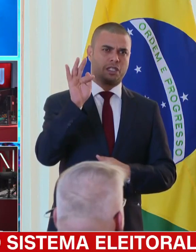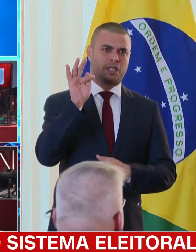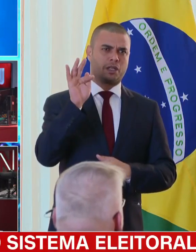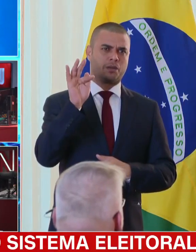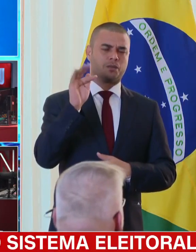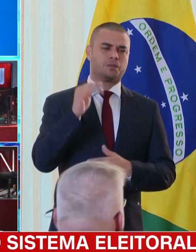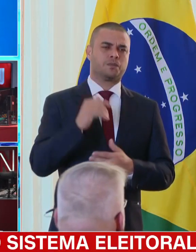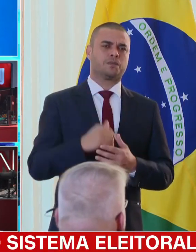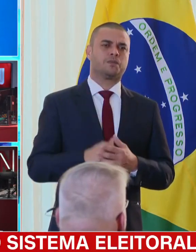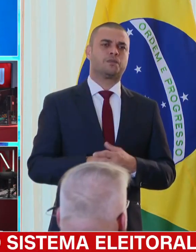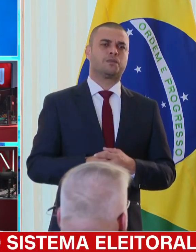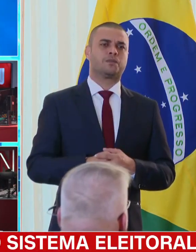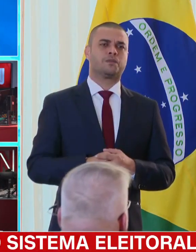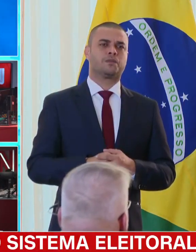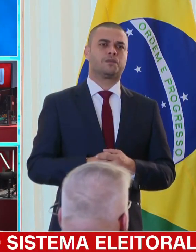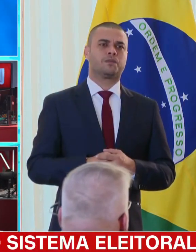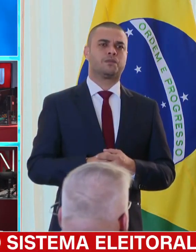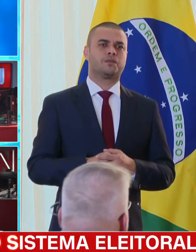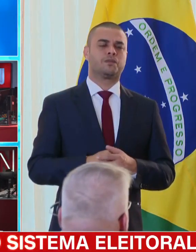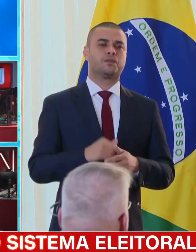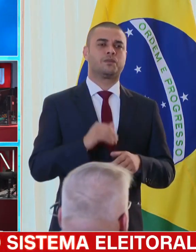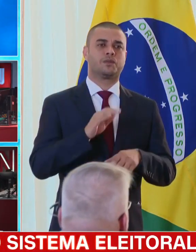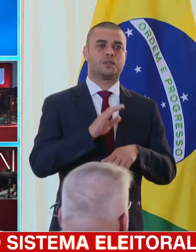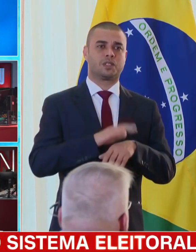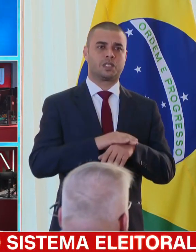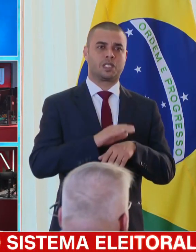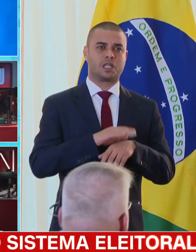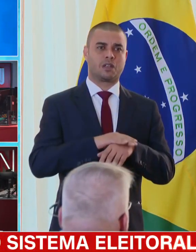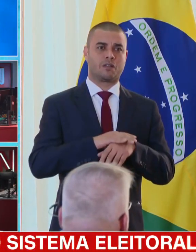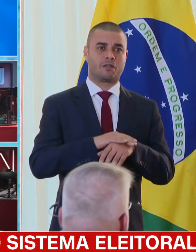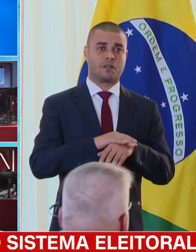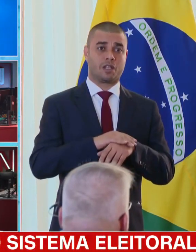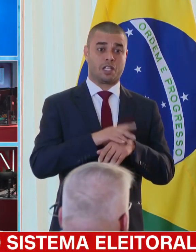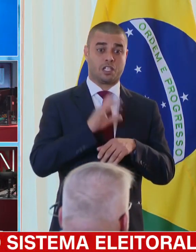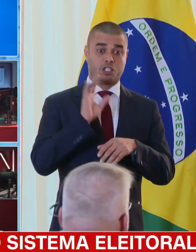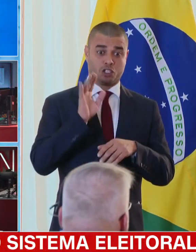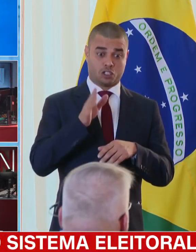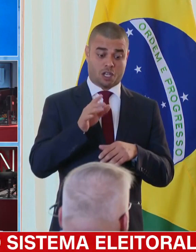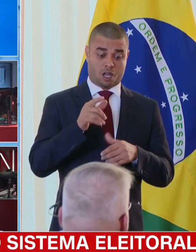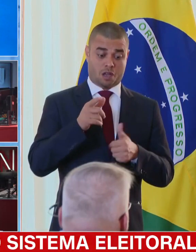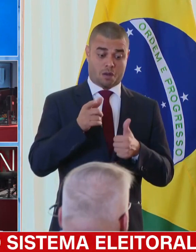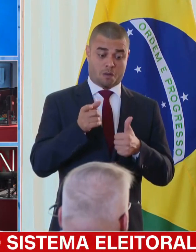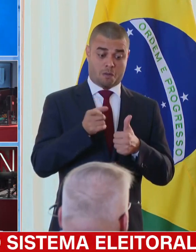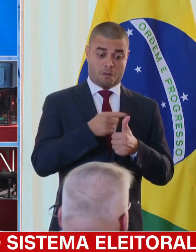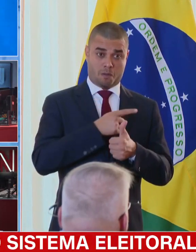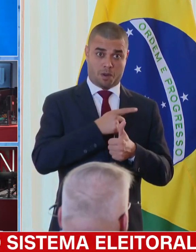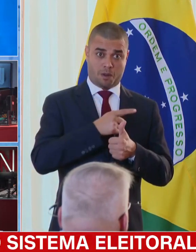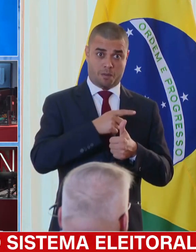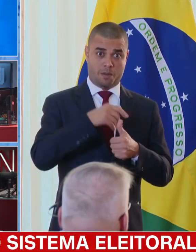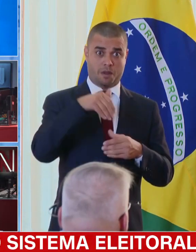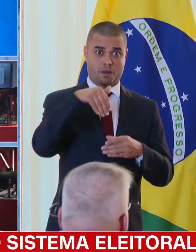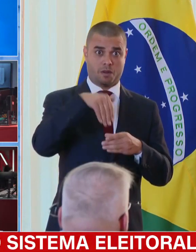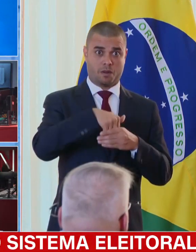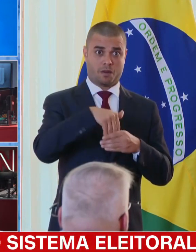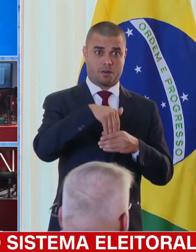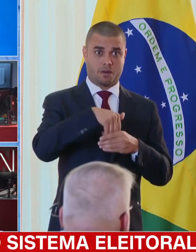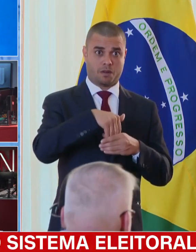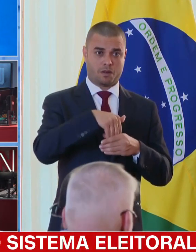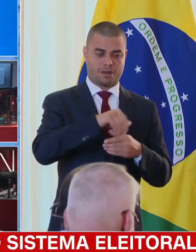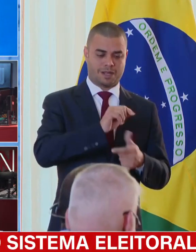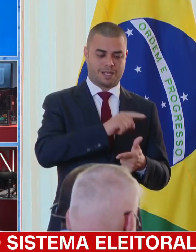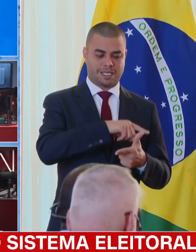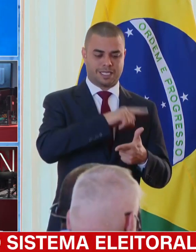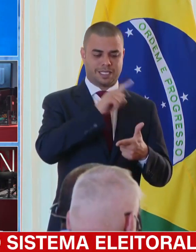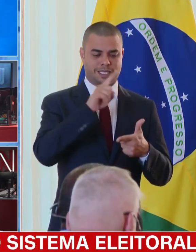porque é uma forma de elegante de dizer que o Presidente da República mentiu ao mundo o que já se havia sido